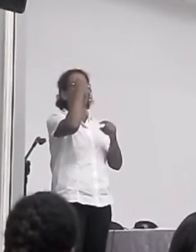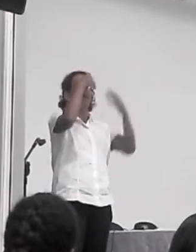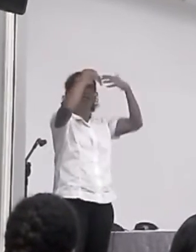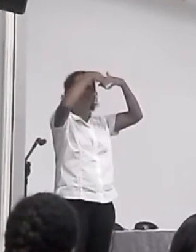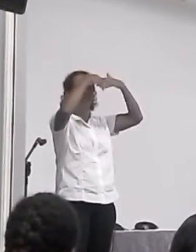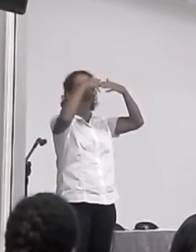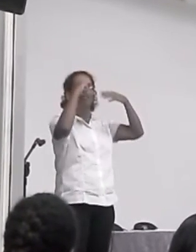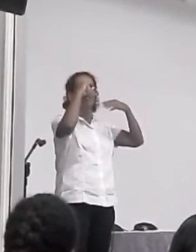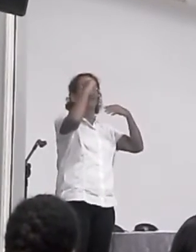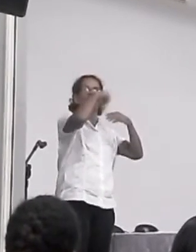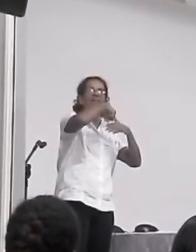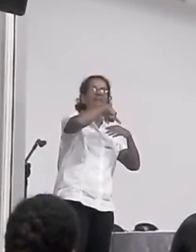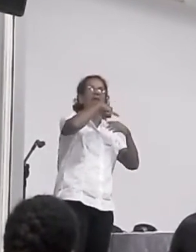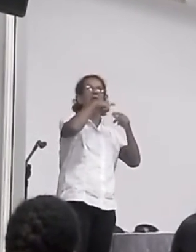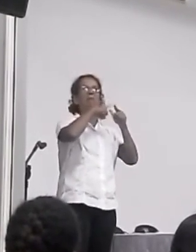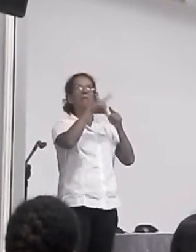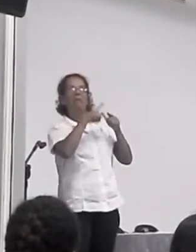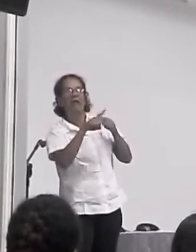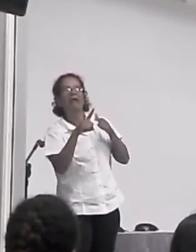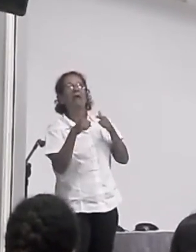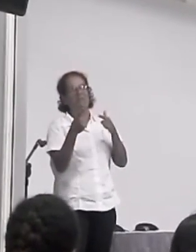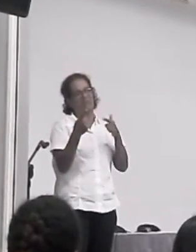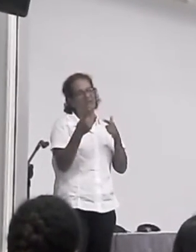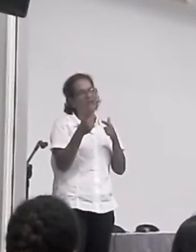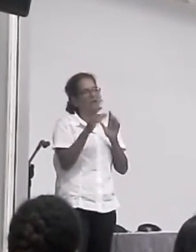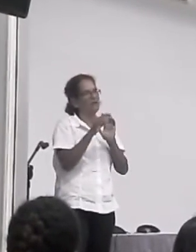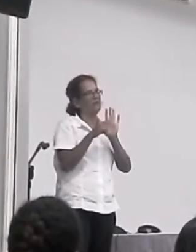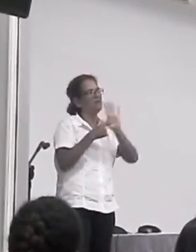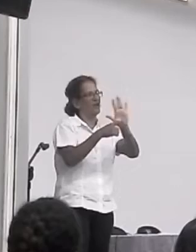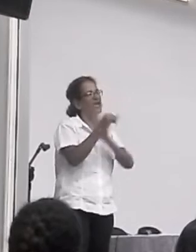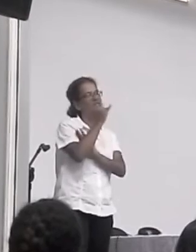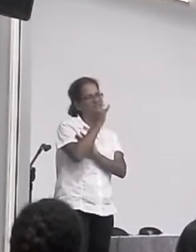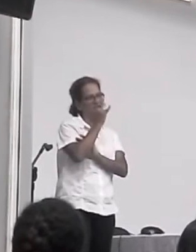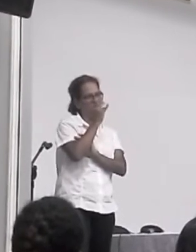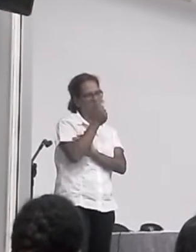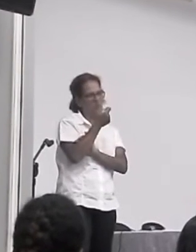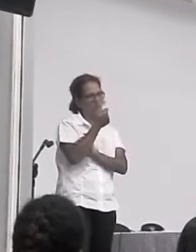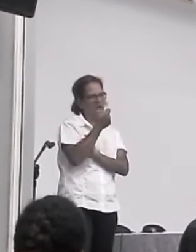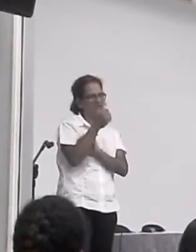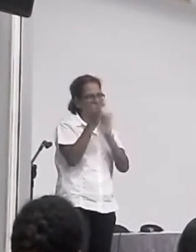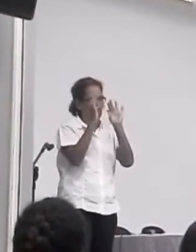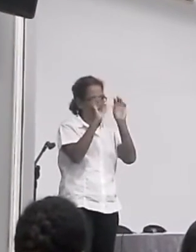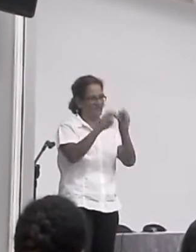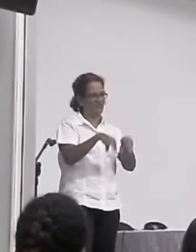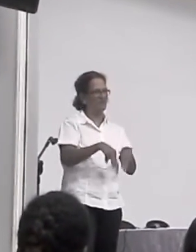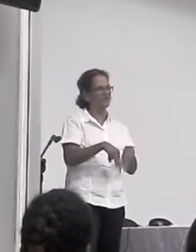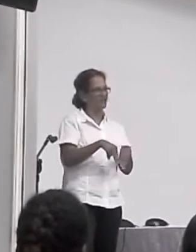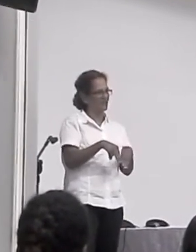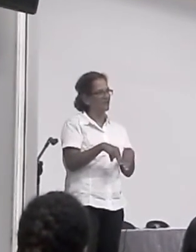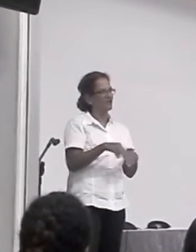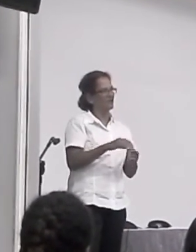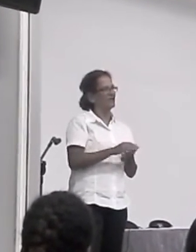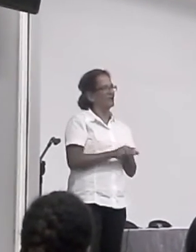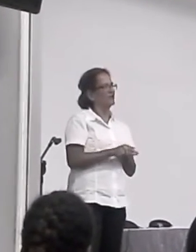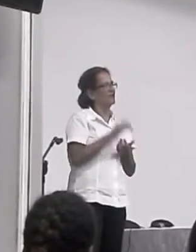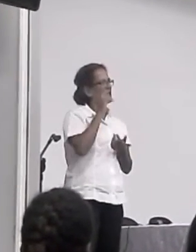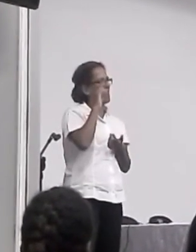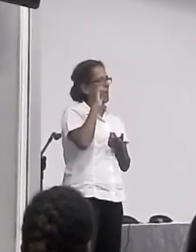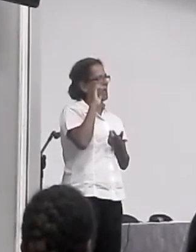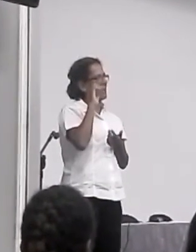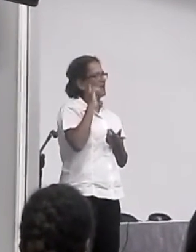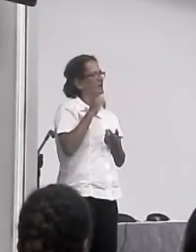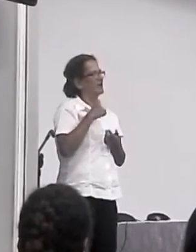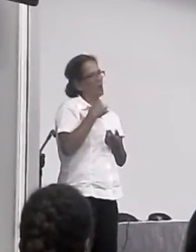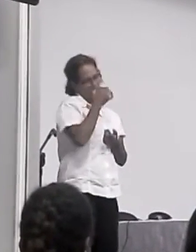complexidade. Eu vou dar um exemplo já quase para acabar, né, que acho muito, muito interessante, muito